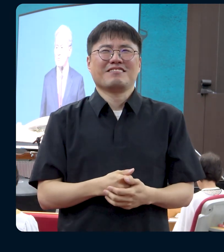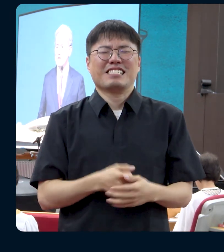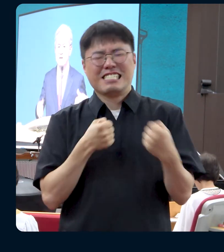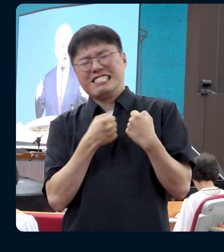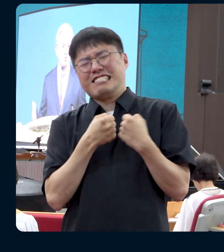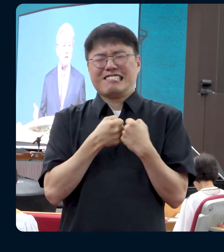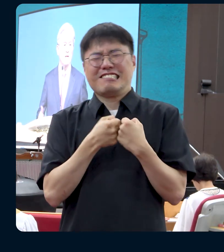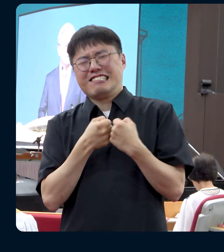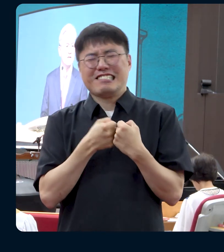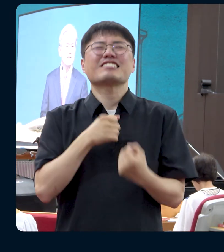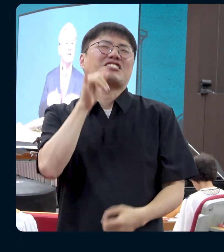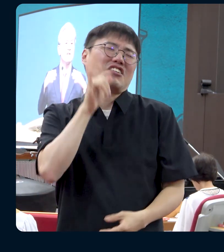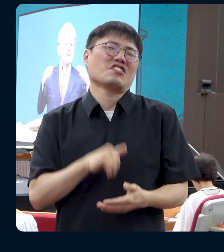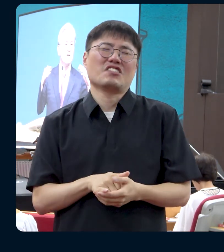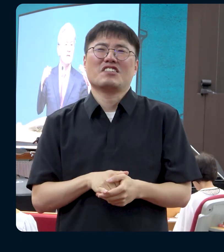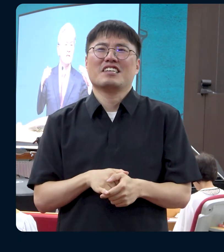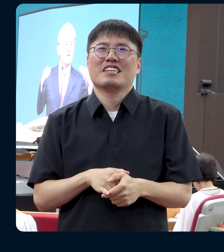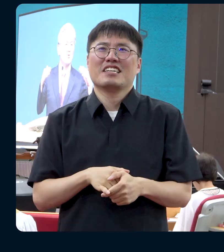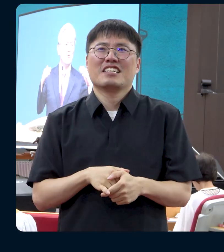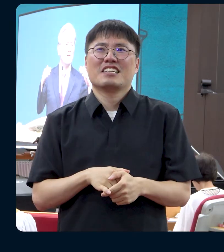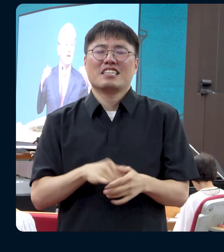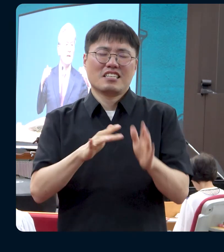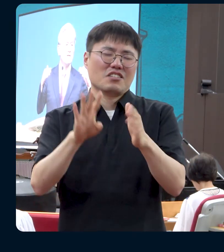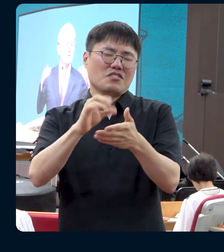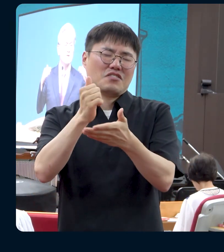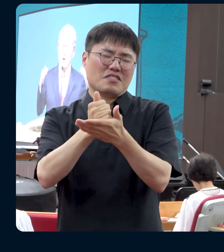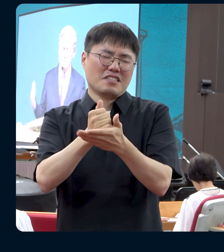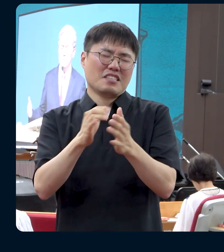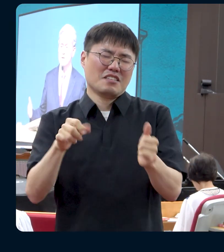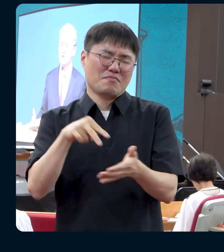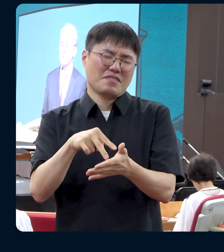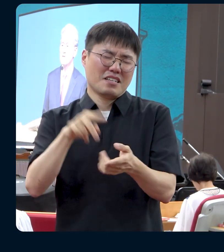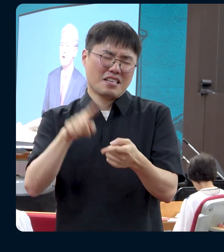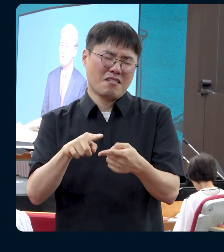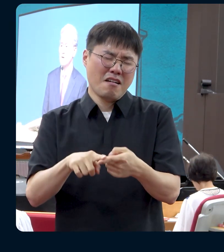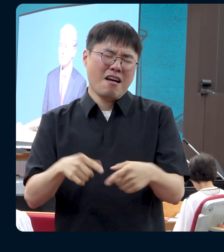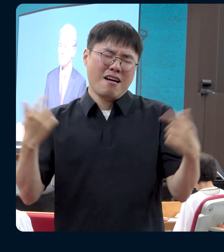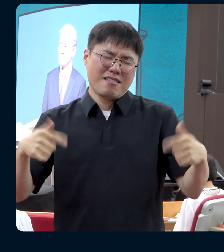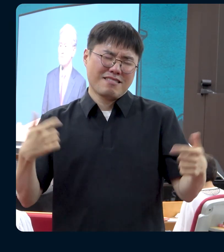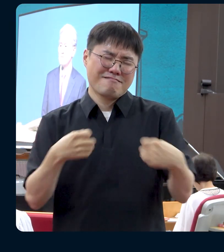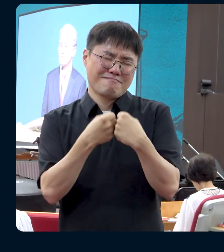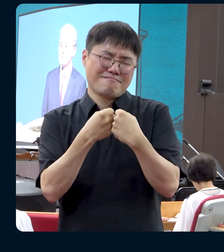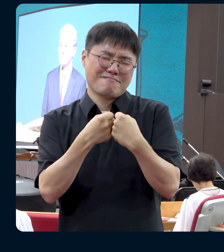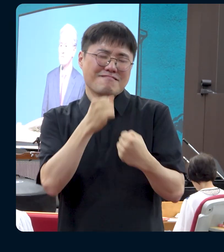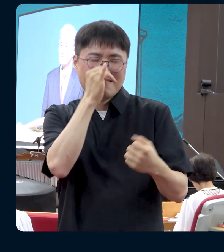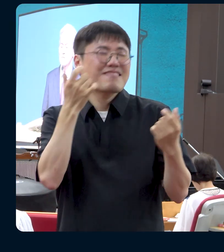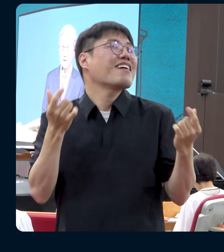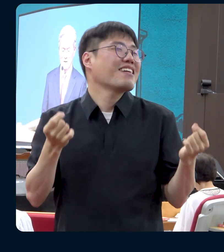그러한 싸움이 계속된다는 거예요. 이게 그리스도인들에게 있는 정말 피할 수 없는 싸움이에요.